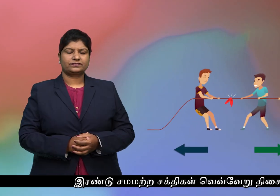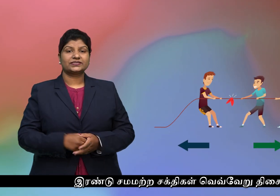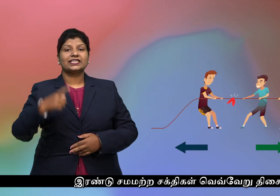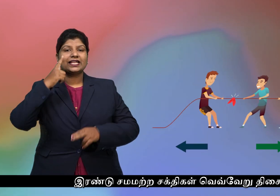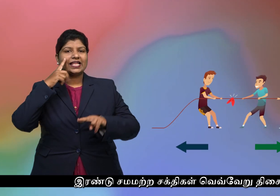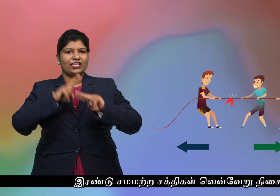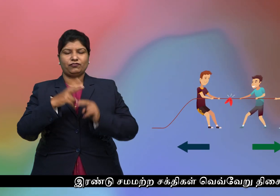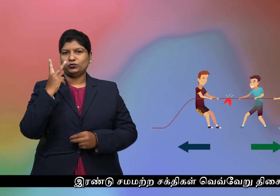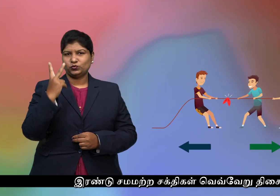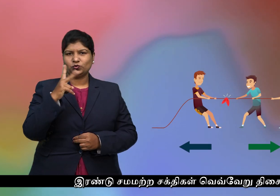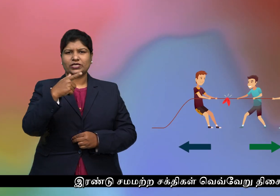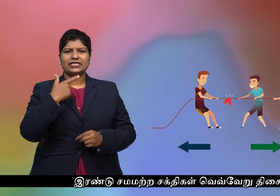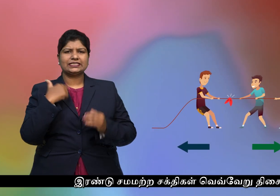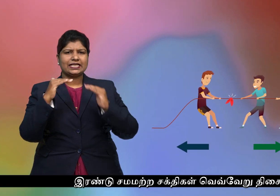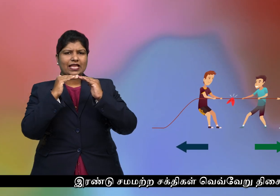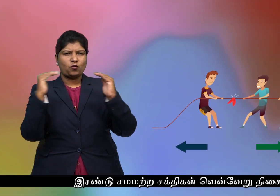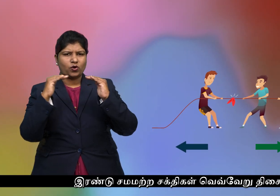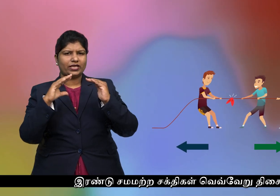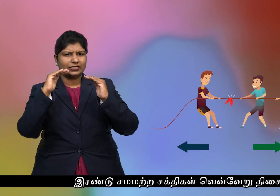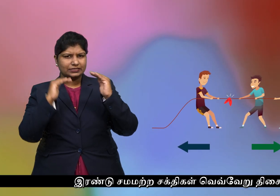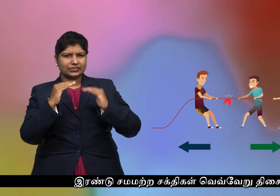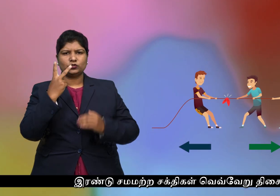இரண்டு சமமற்ற விசைகள் வெவ்வேறு திசைகளில்